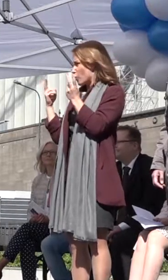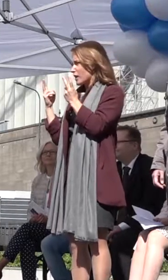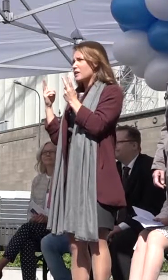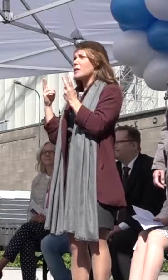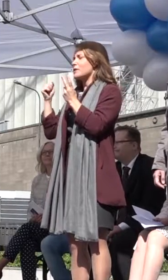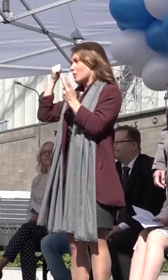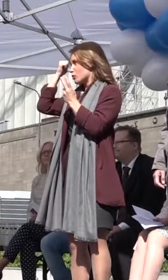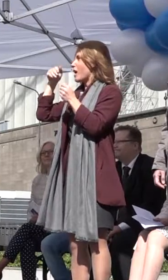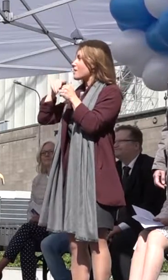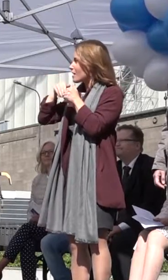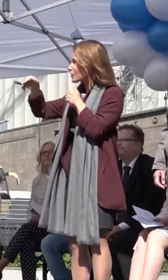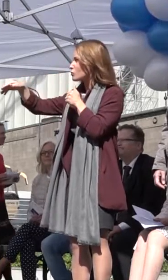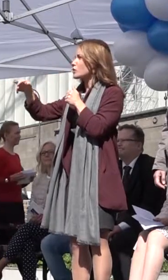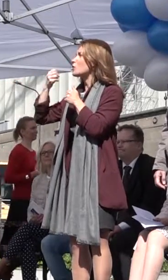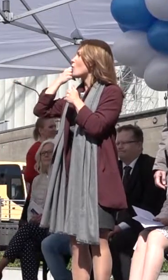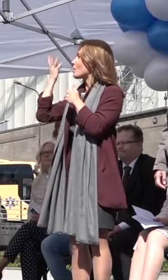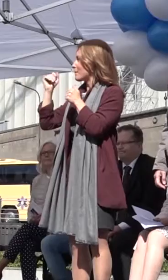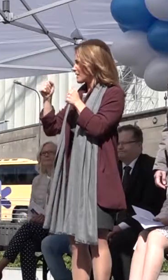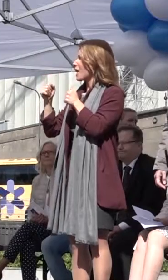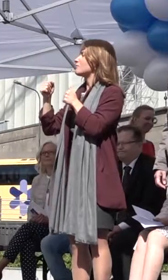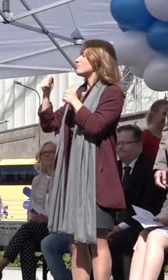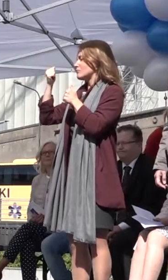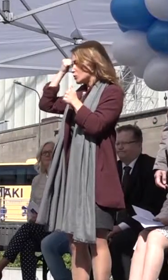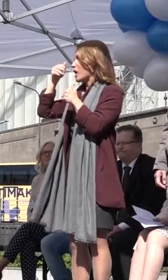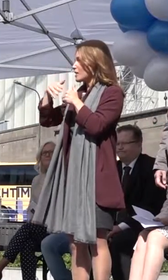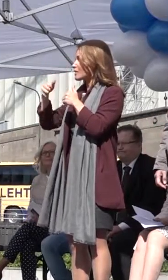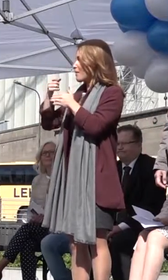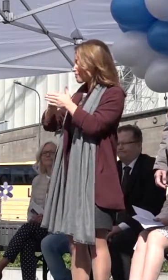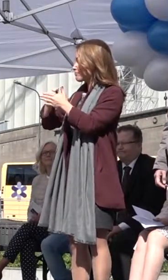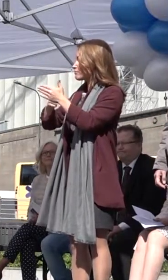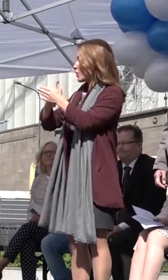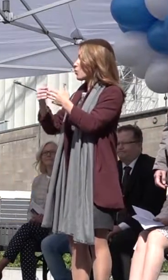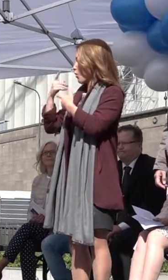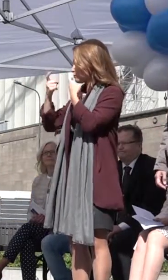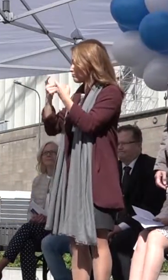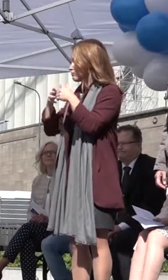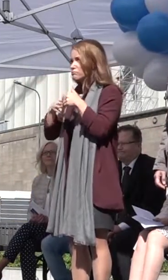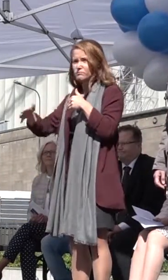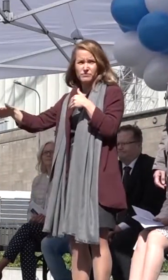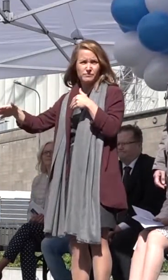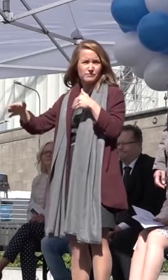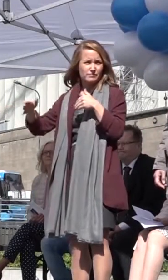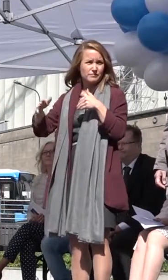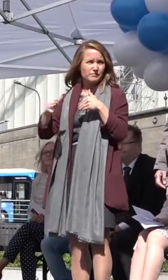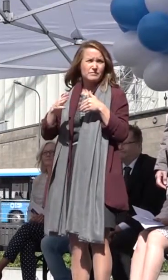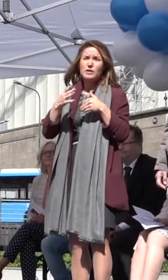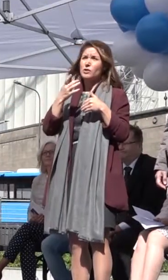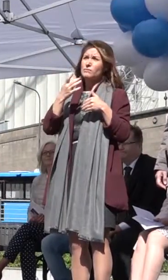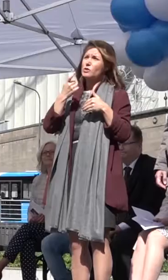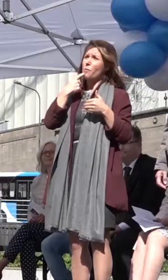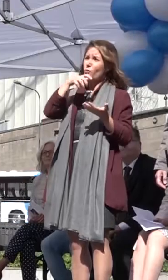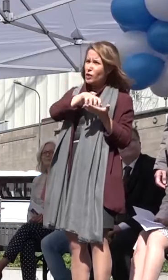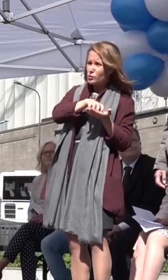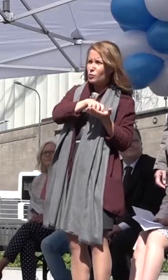täytyy jatkaa myös joka ainoa päivä töitä. Tuolla eduskunnassa ja tai tässä suomalaisessa yhteiskunnassa